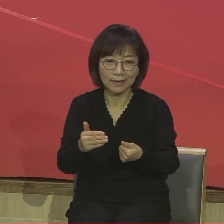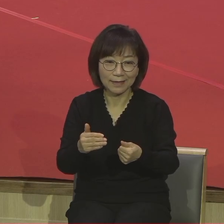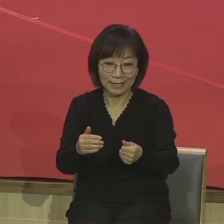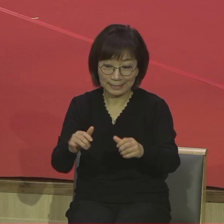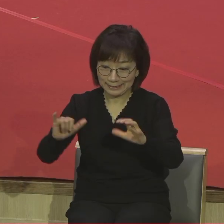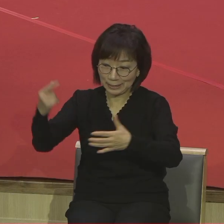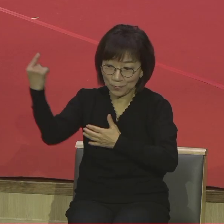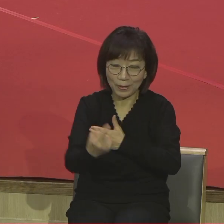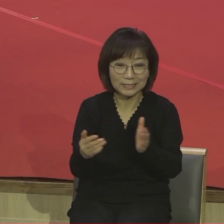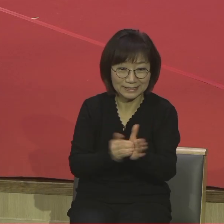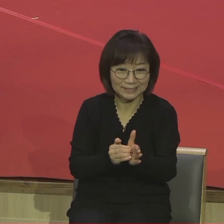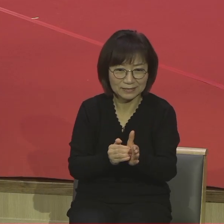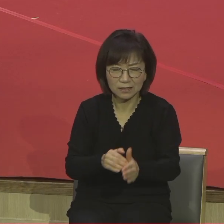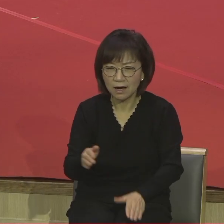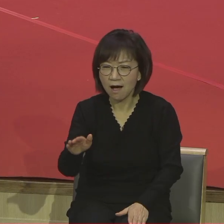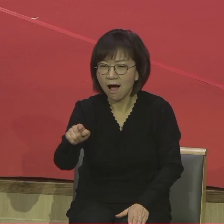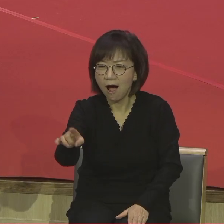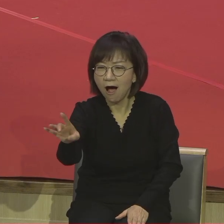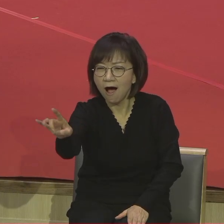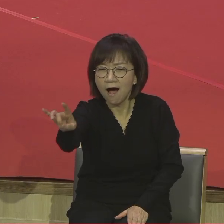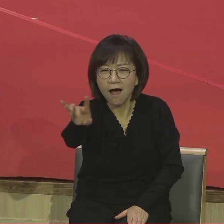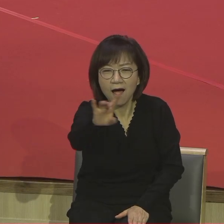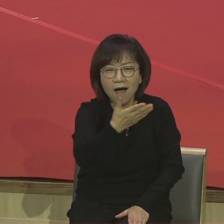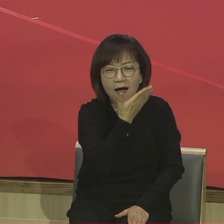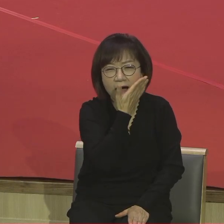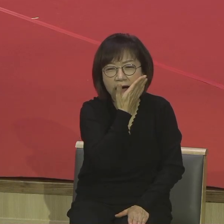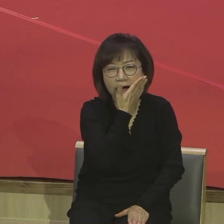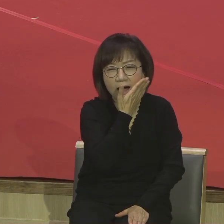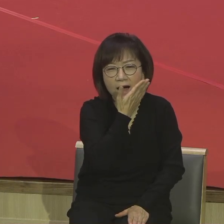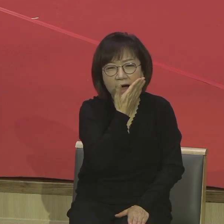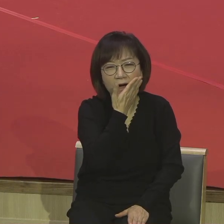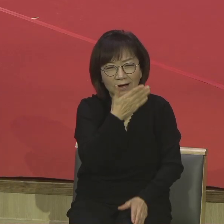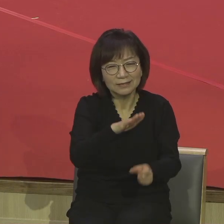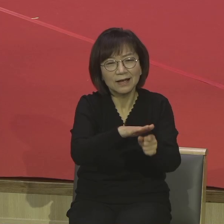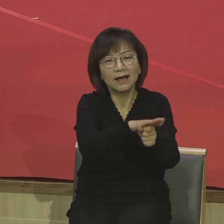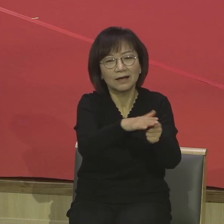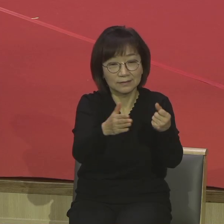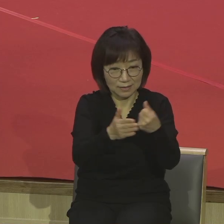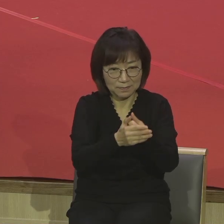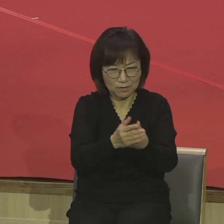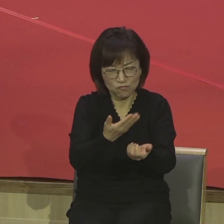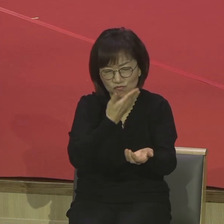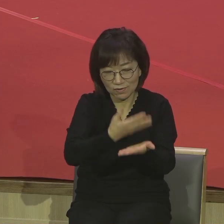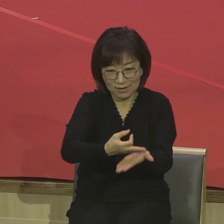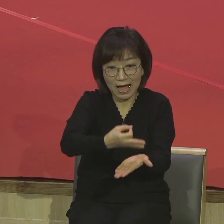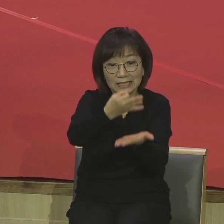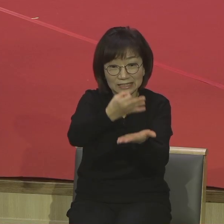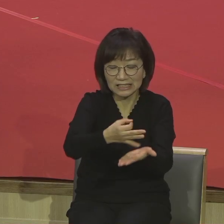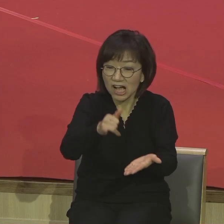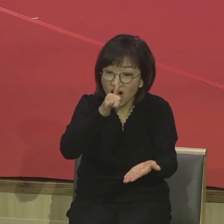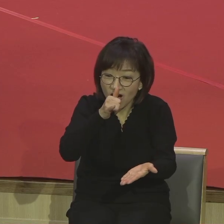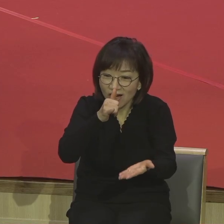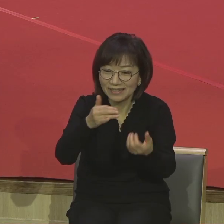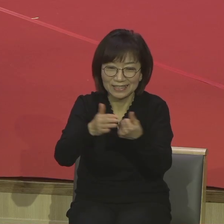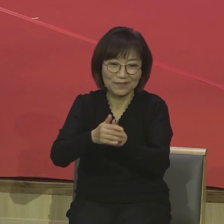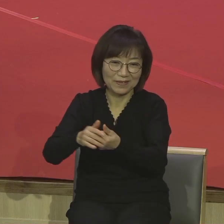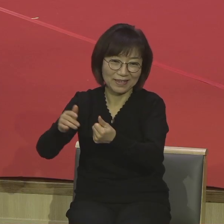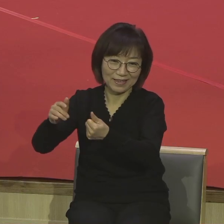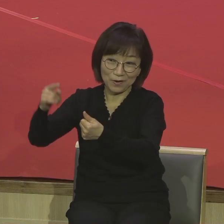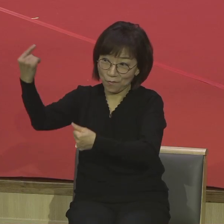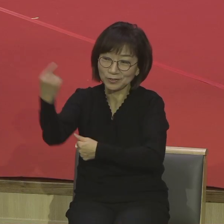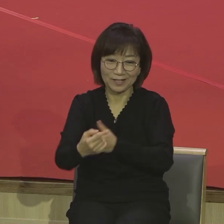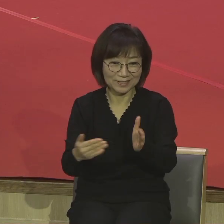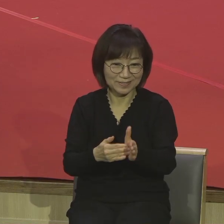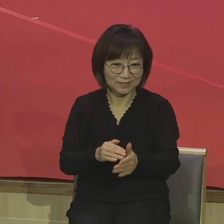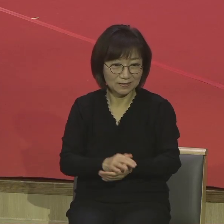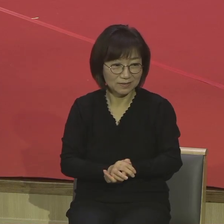그랬어요. 인간이 얼마나 가치가 있으면 하나님이 인간이 되겠냐, 이 가치를 설명해 주는, 하나님께서